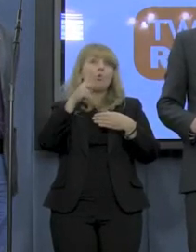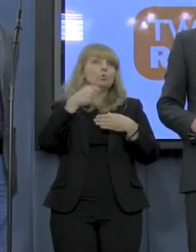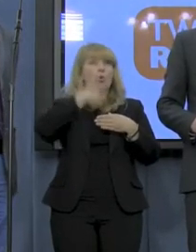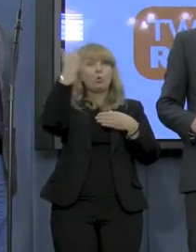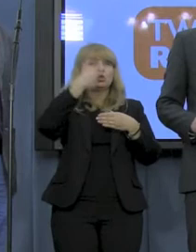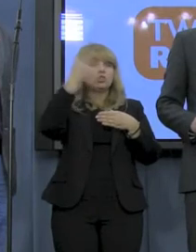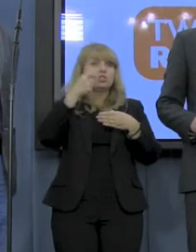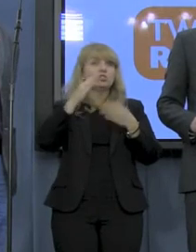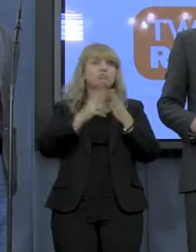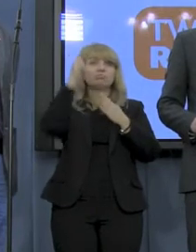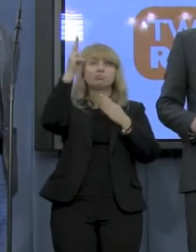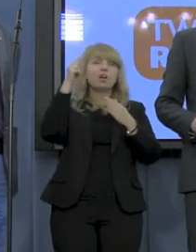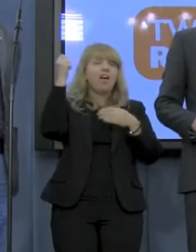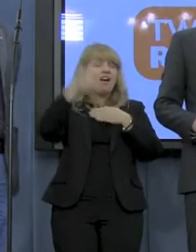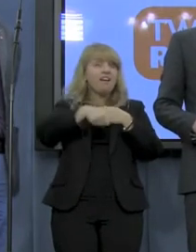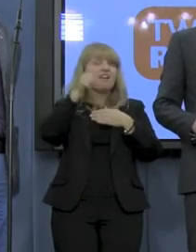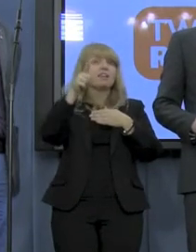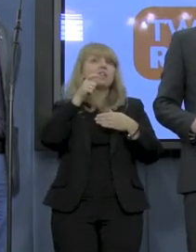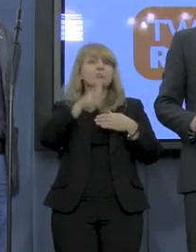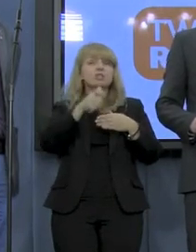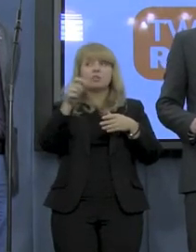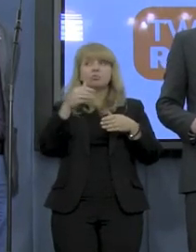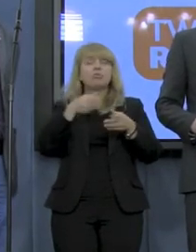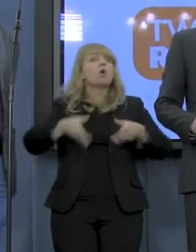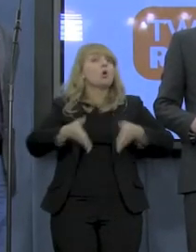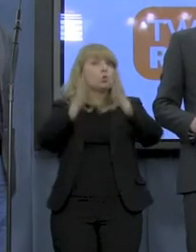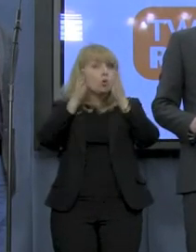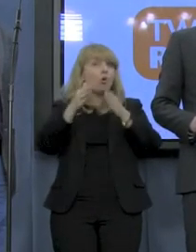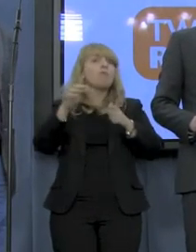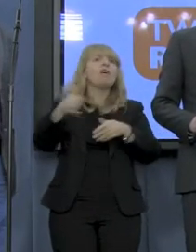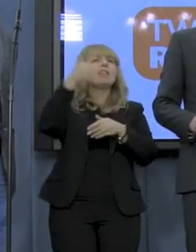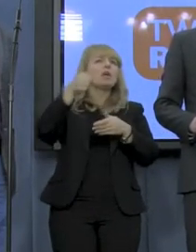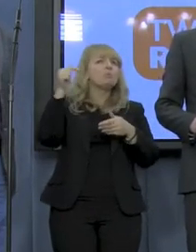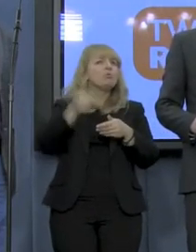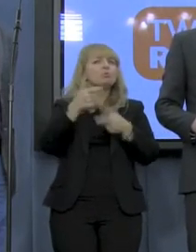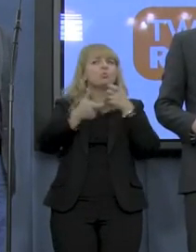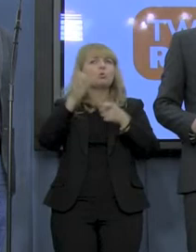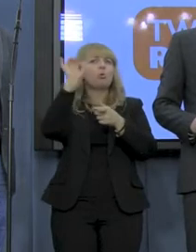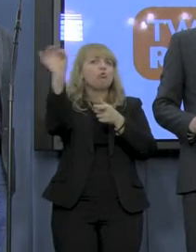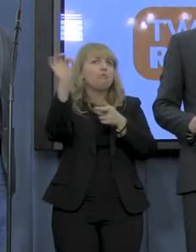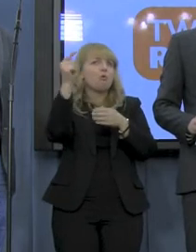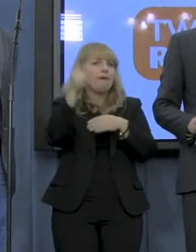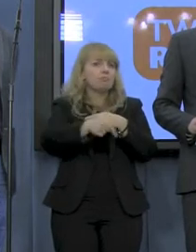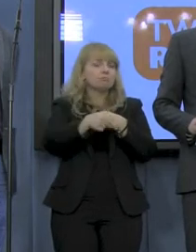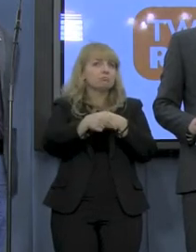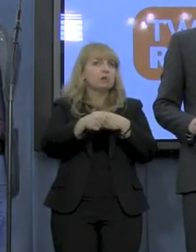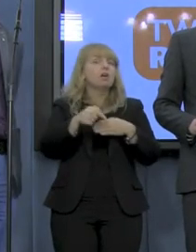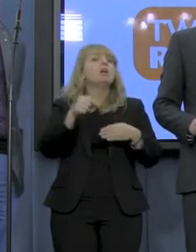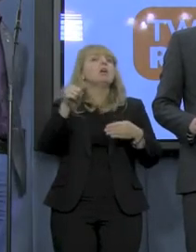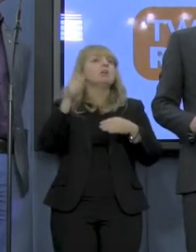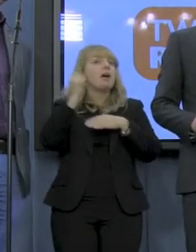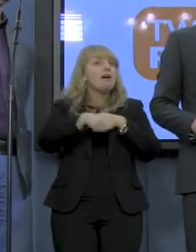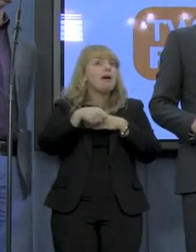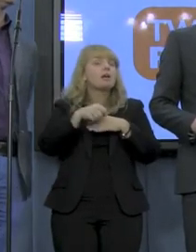pijanych kierowców, dla przestępców drogowych, niech same zaczną od siebie i niech zniosą swoje przywileje, które naszym zdaniem nie powinny mieć